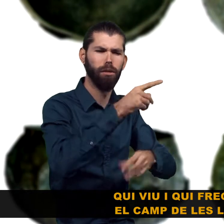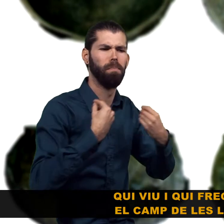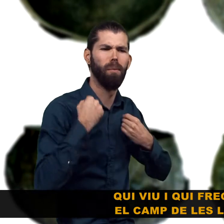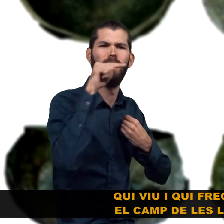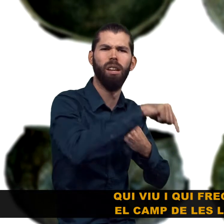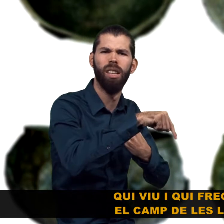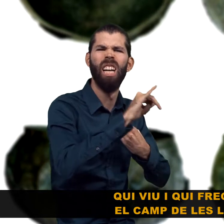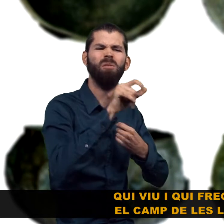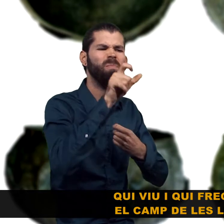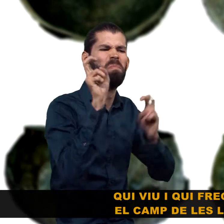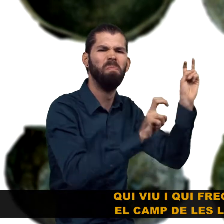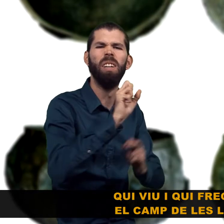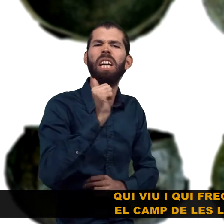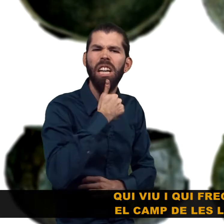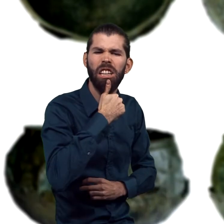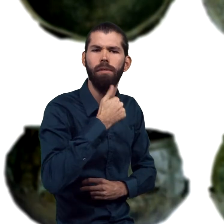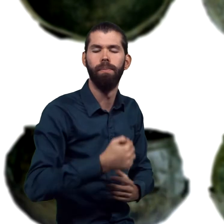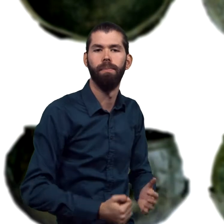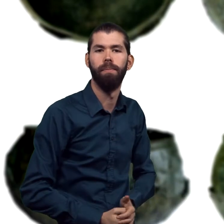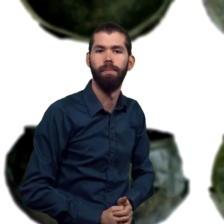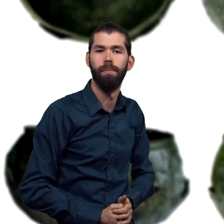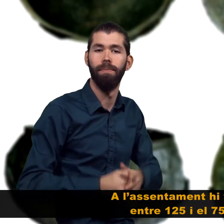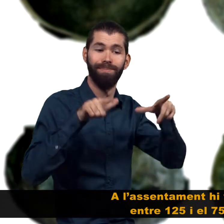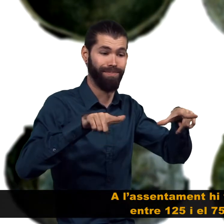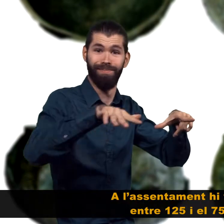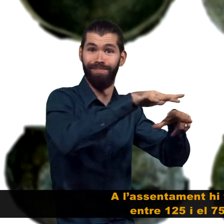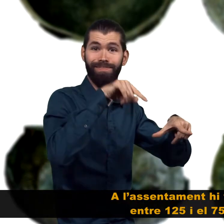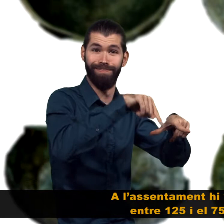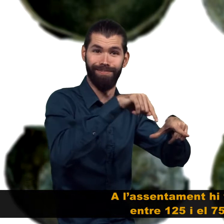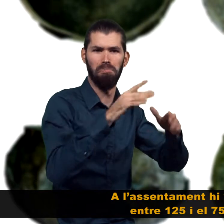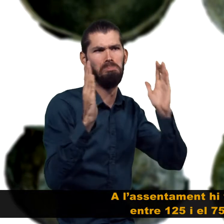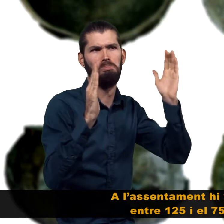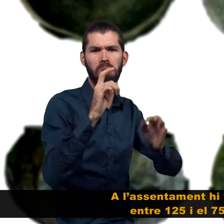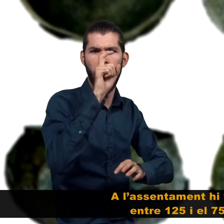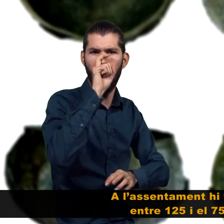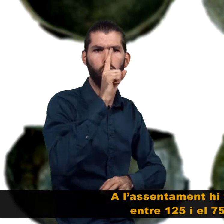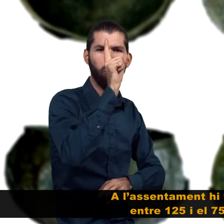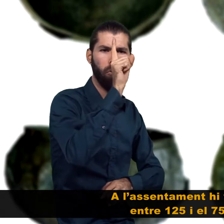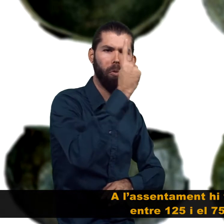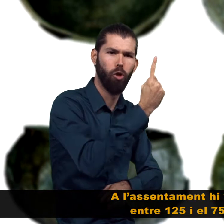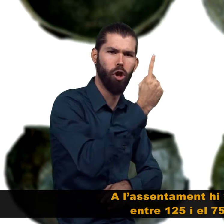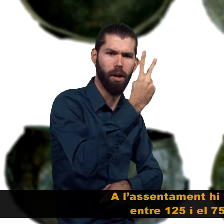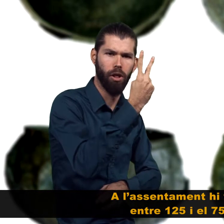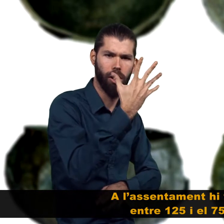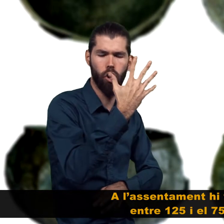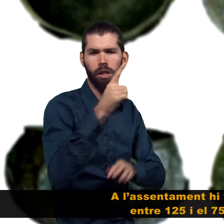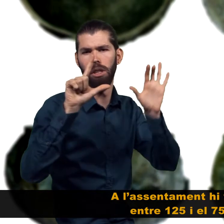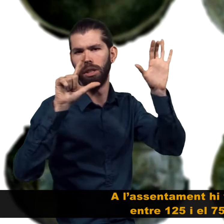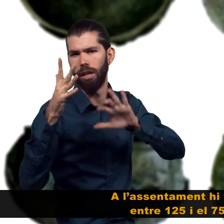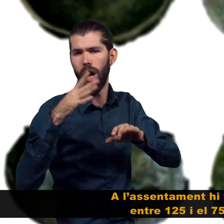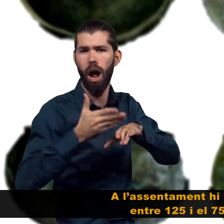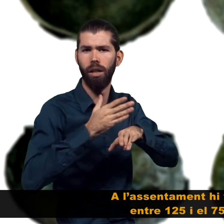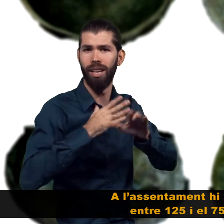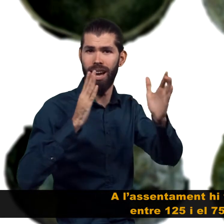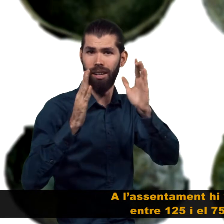Qui viu i qui freqüenta el Camp de les Lloses? A l'assentament hi va viure, entre el 125 i el